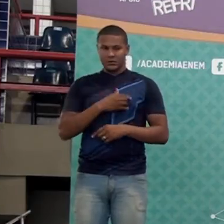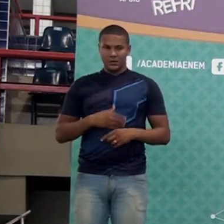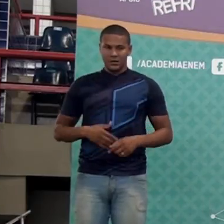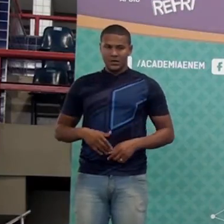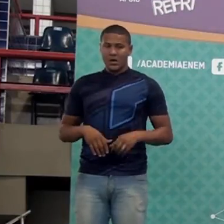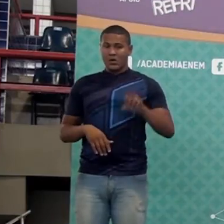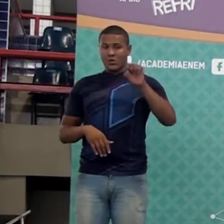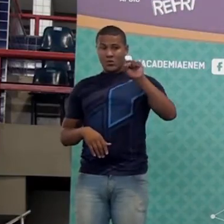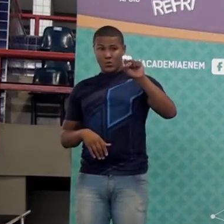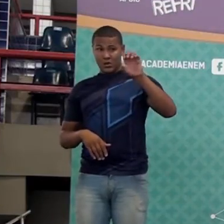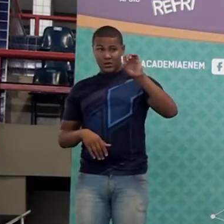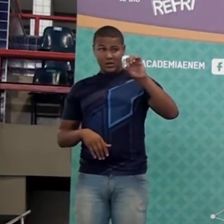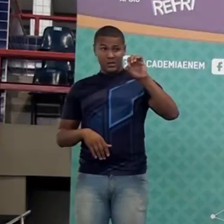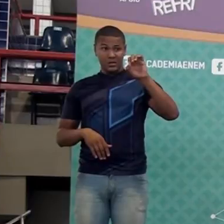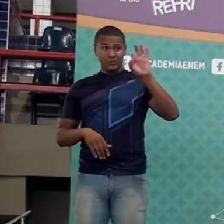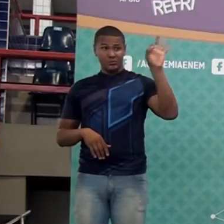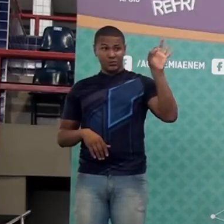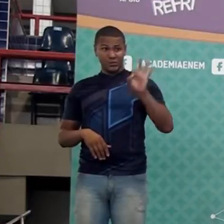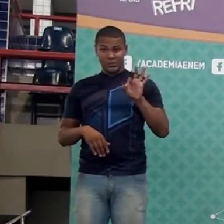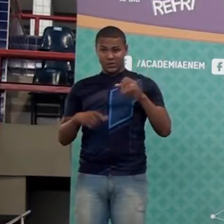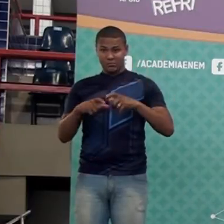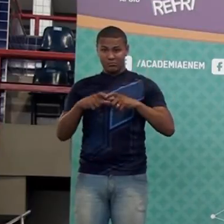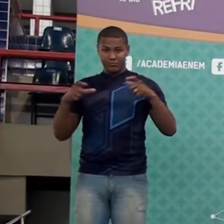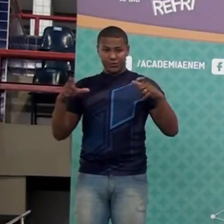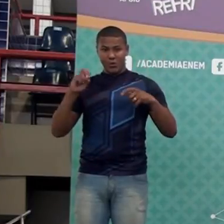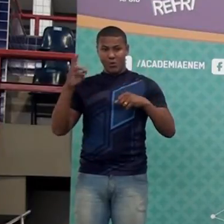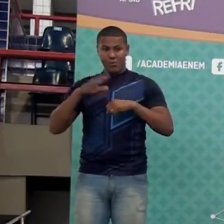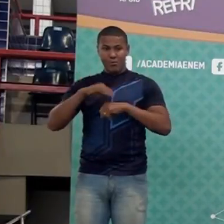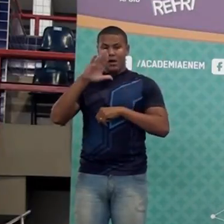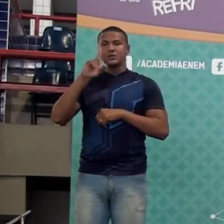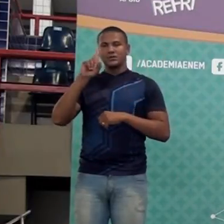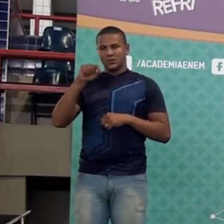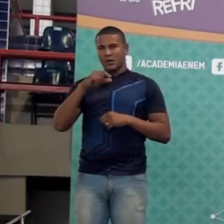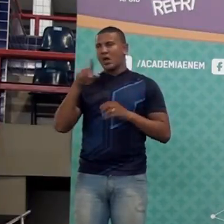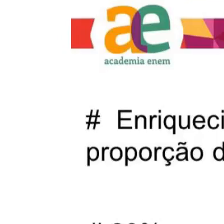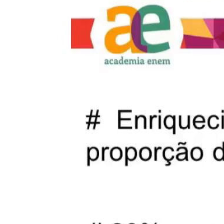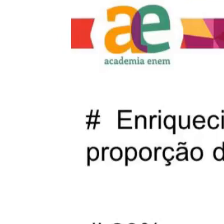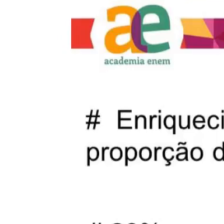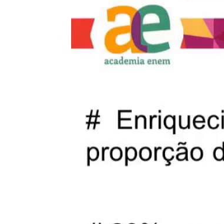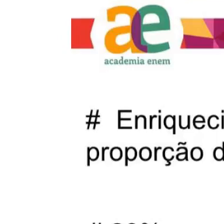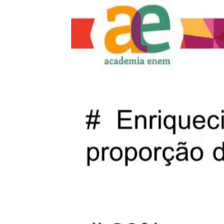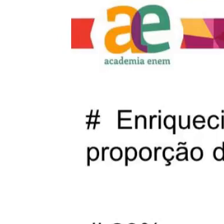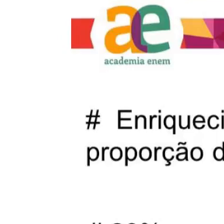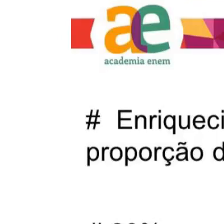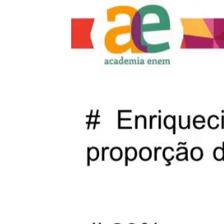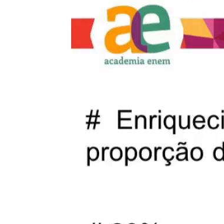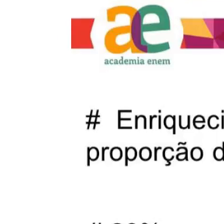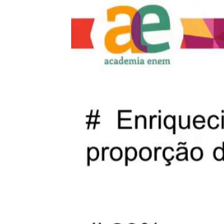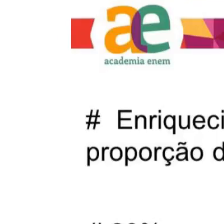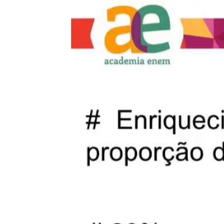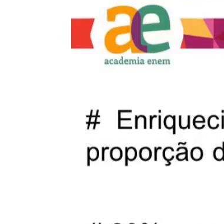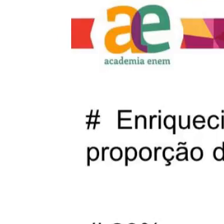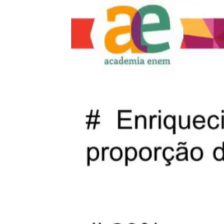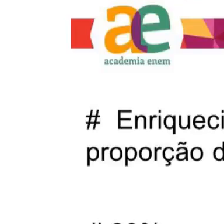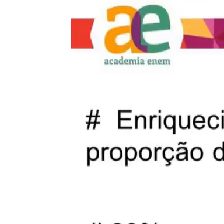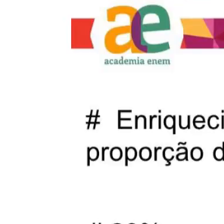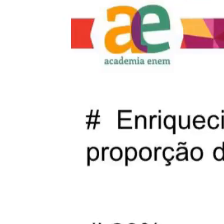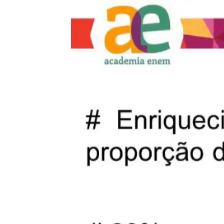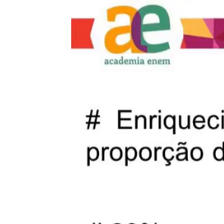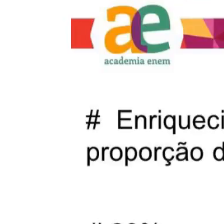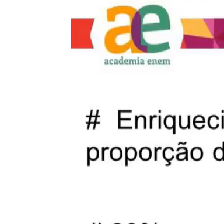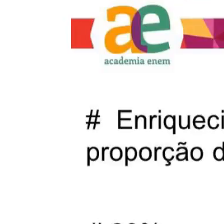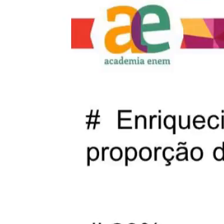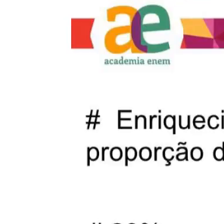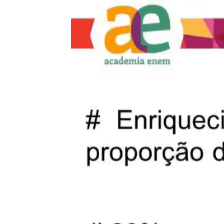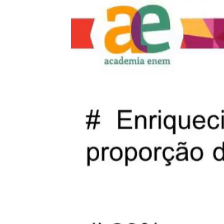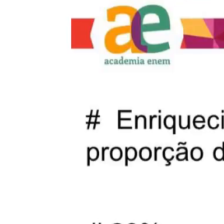a 80% ou mais, aí o objetivo já é produzir armas nucleares. O